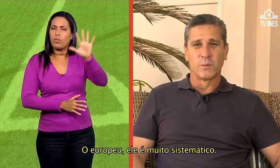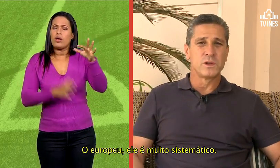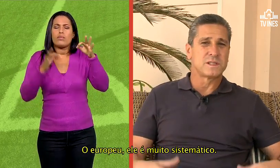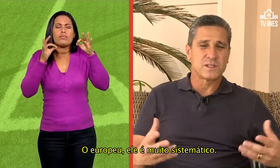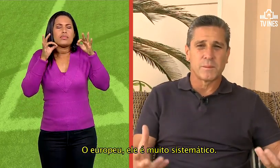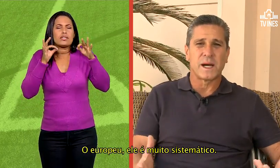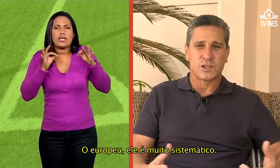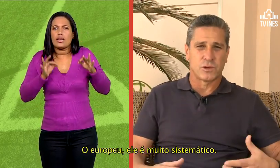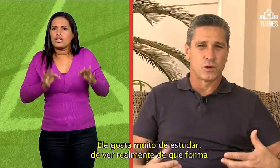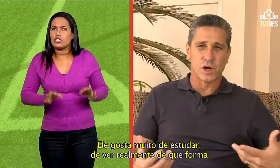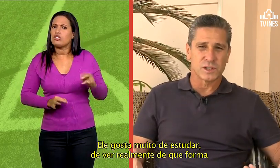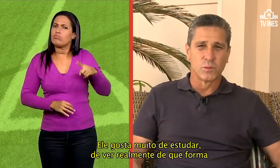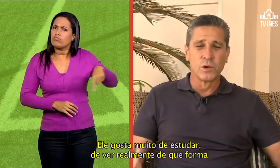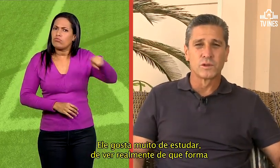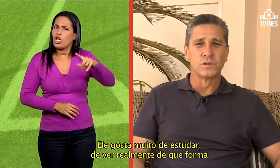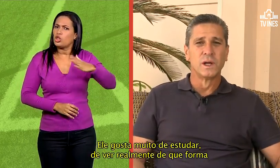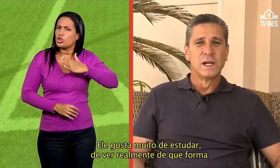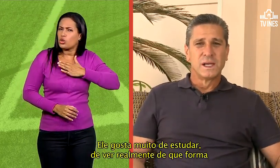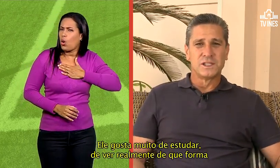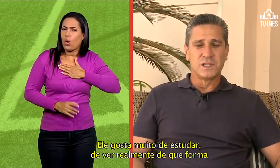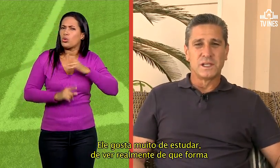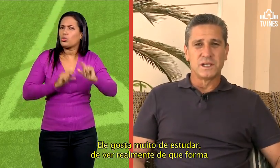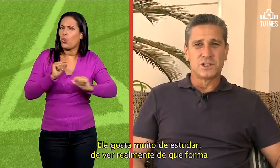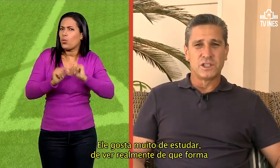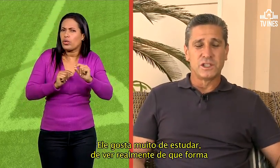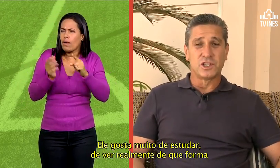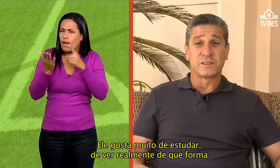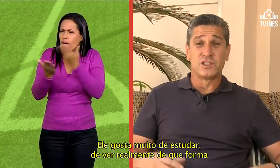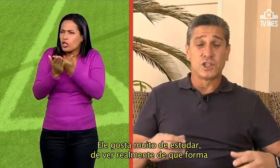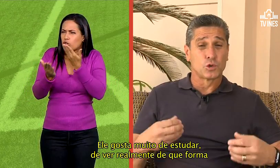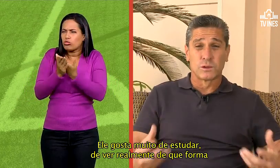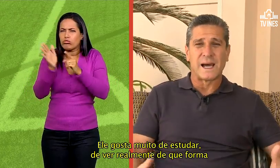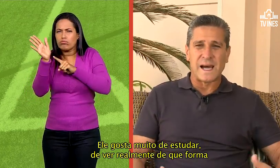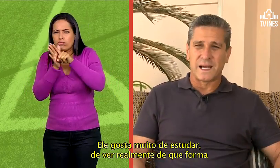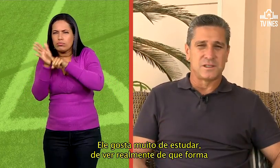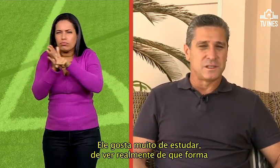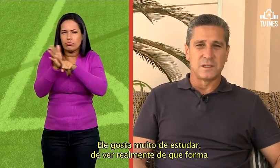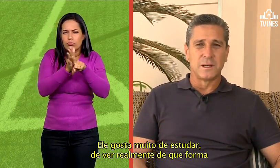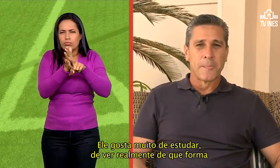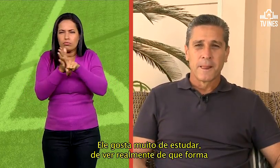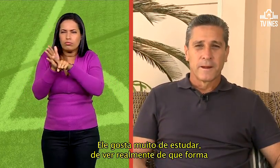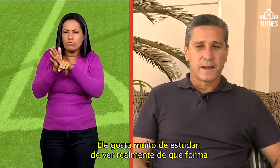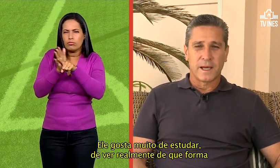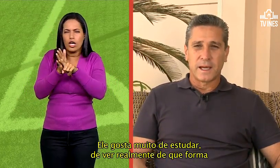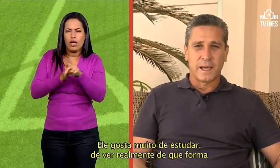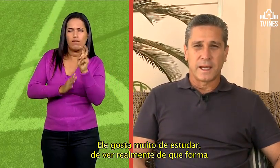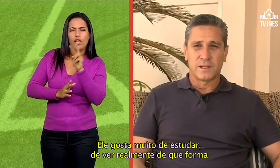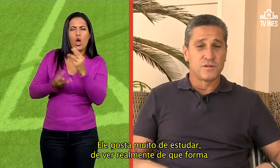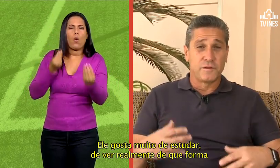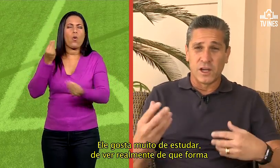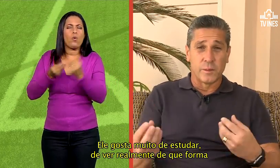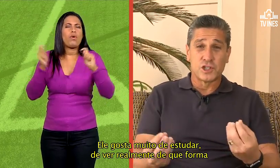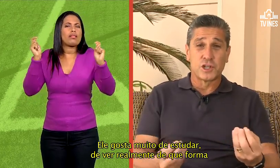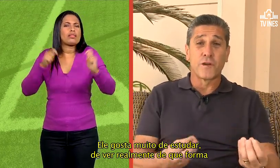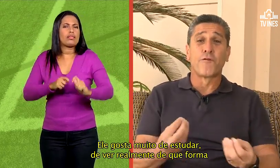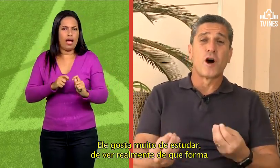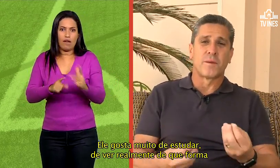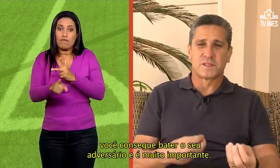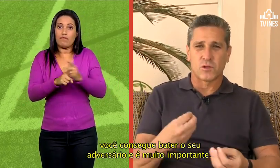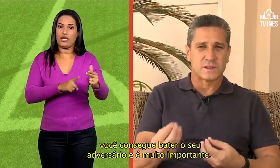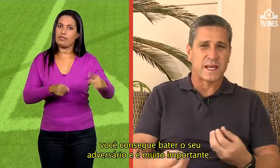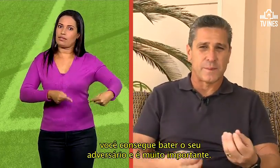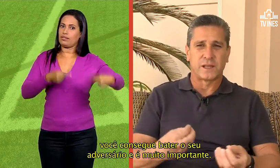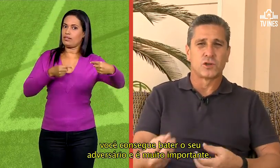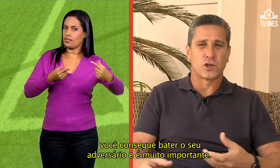europeu, ele é muito sistemático, ele gosta muito de estudar, de ver realmente de que